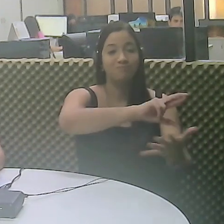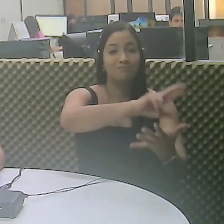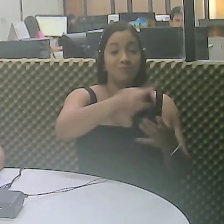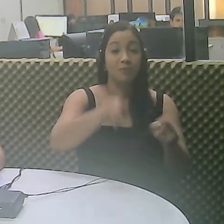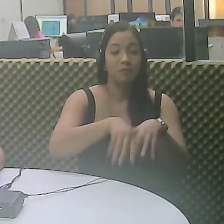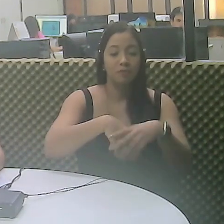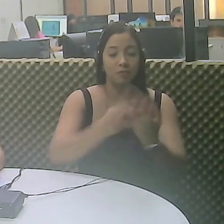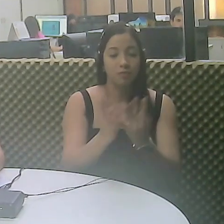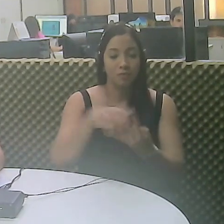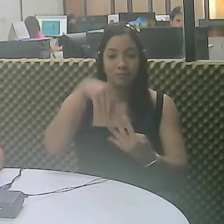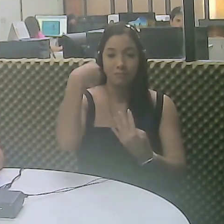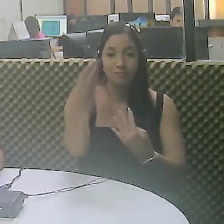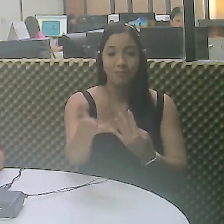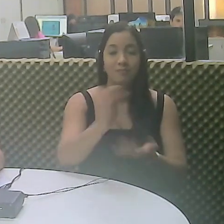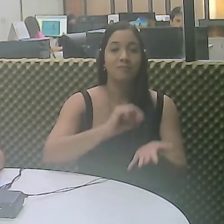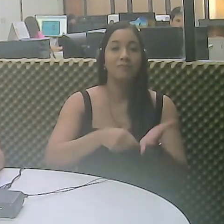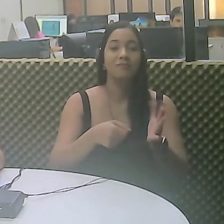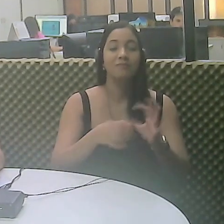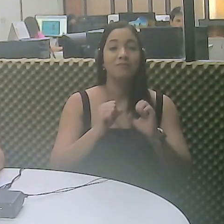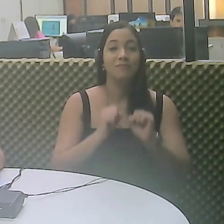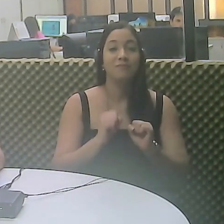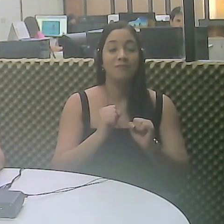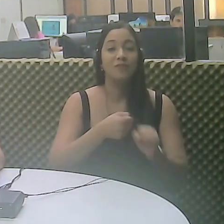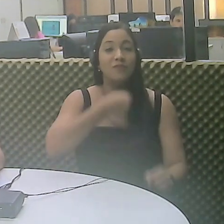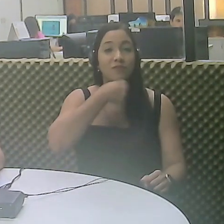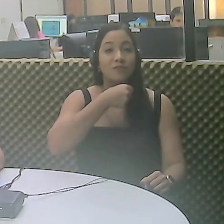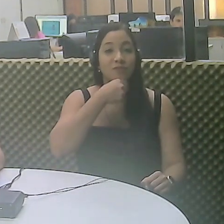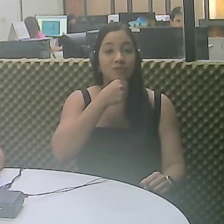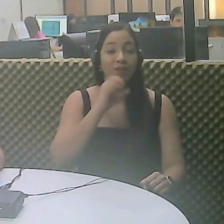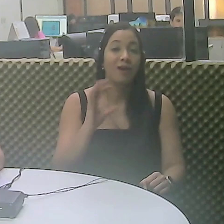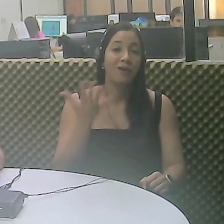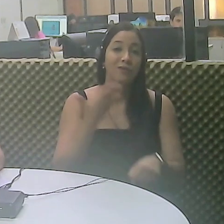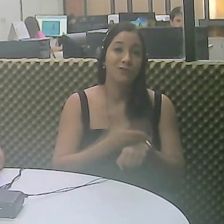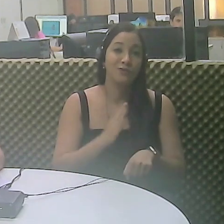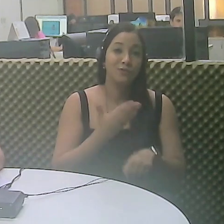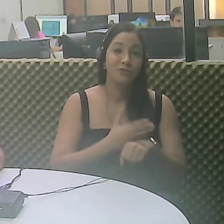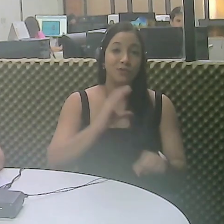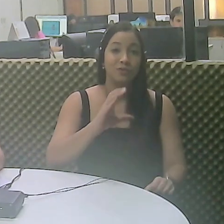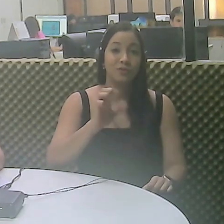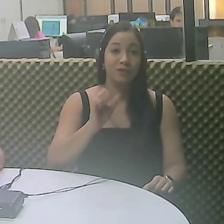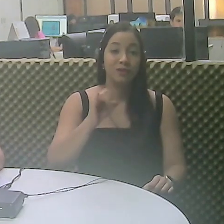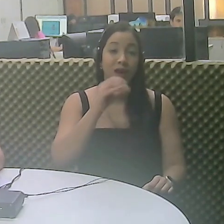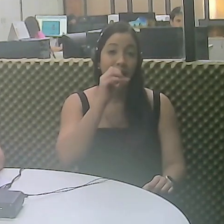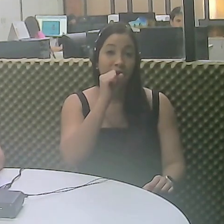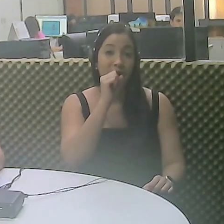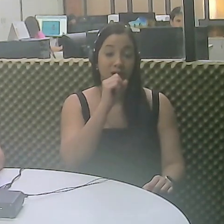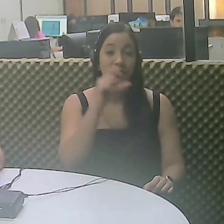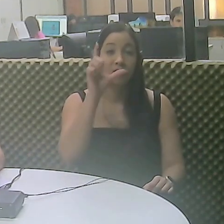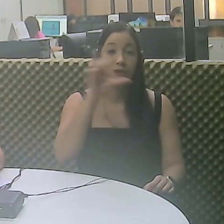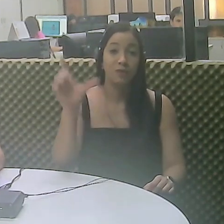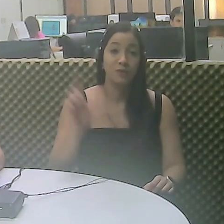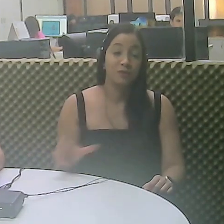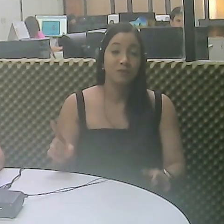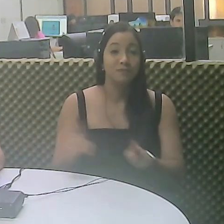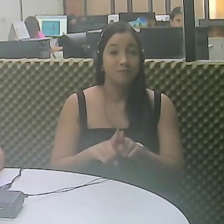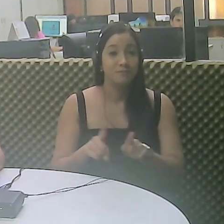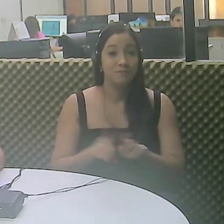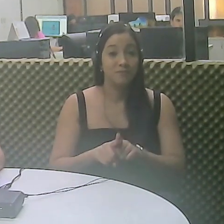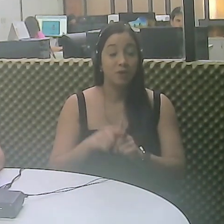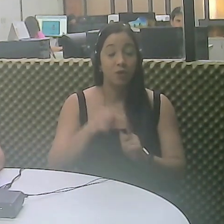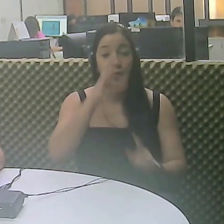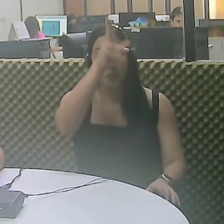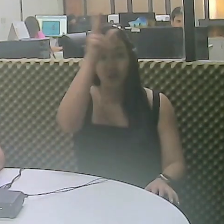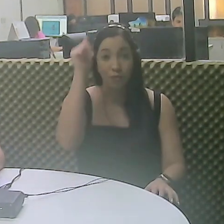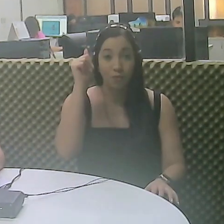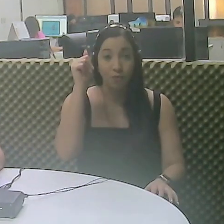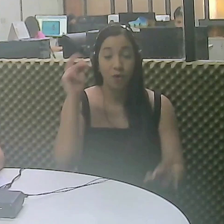truco. As inscrições podem ser feitas pelos idosos que realizam alguma atividade no SEAIS Laranjeiras, Luizote de Freitas, Guarani